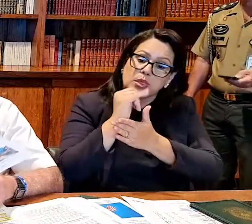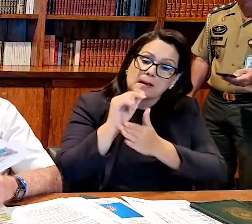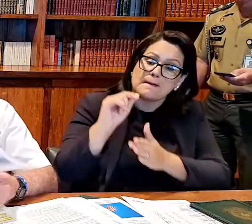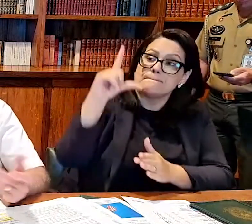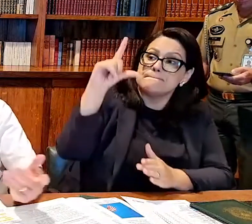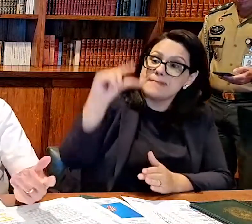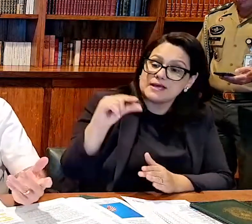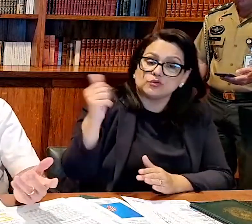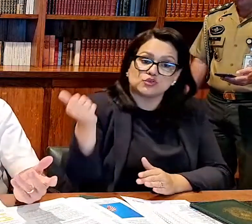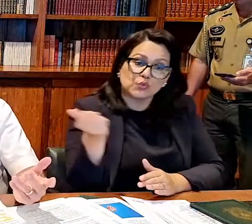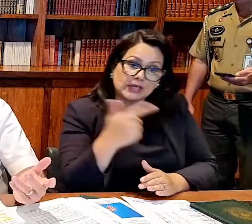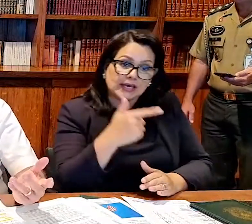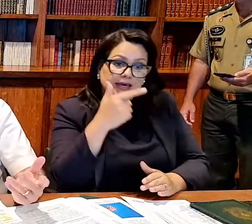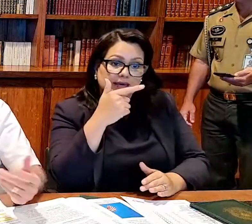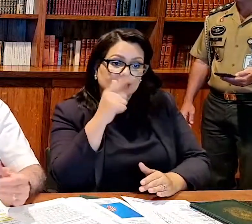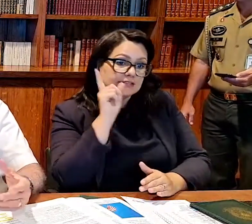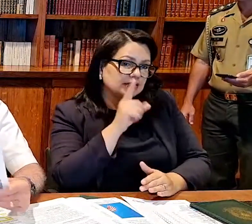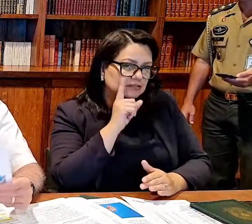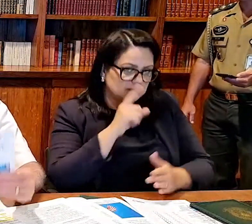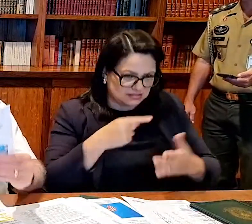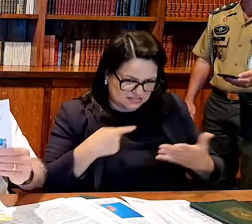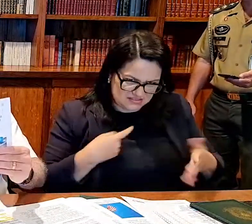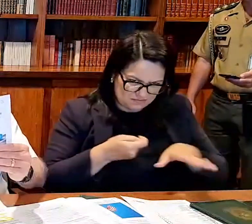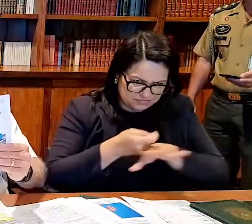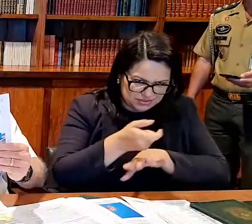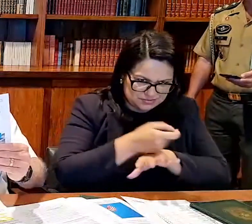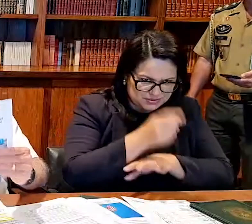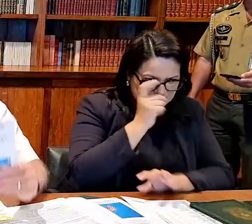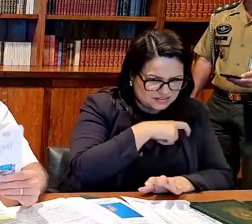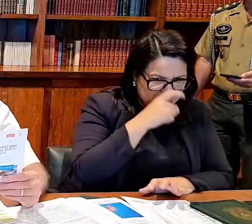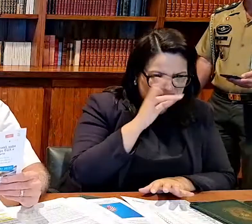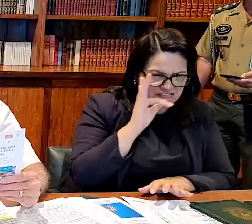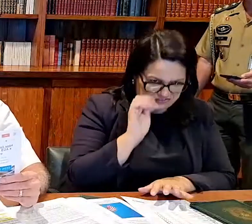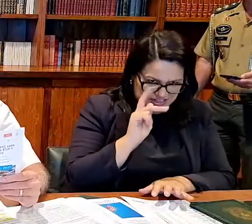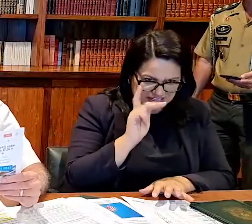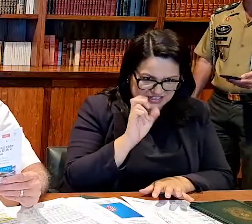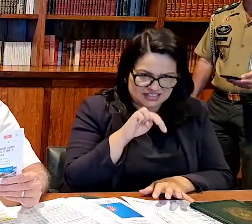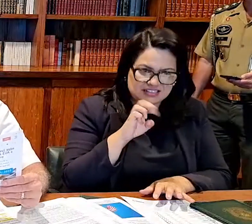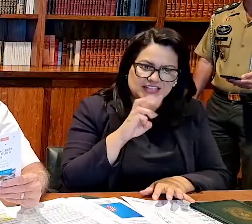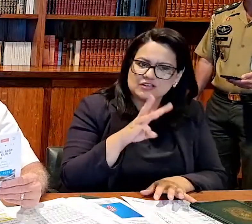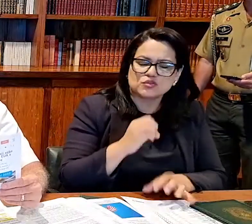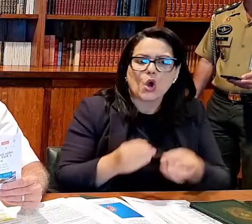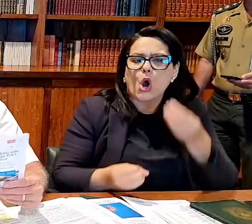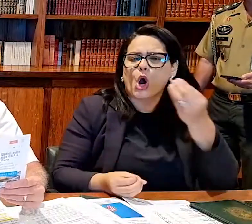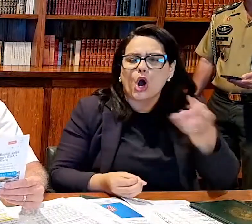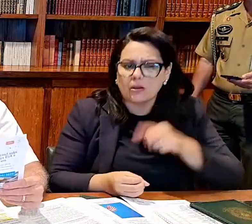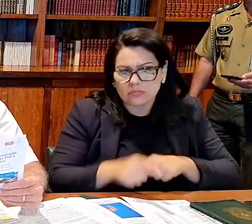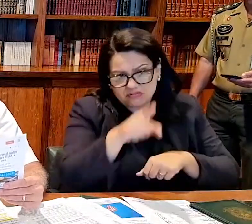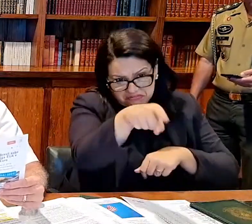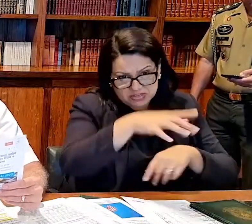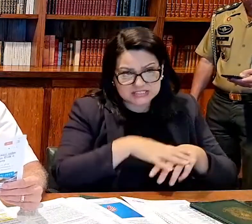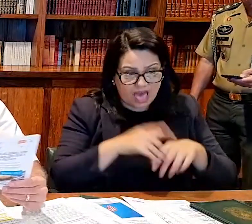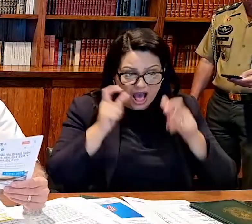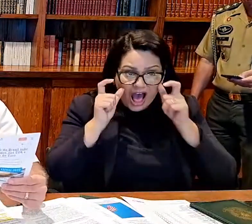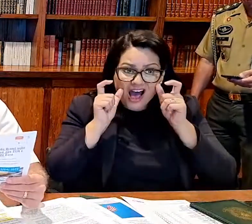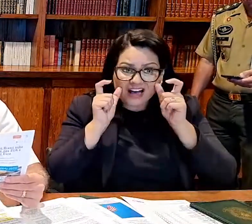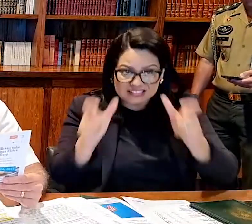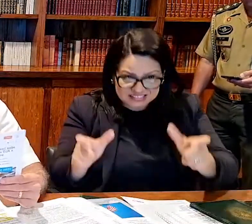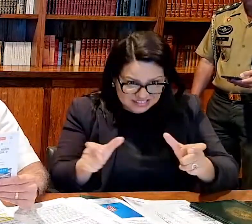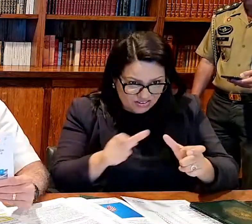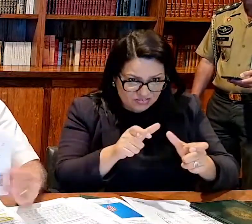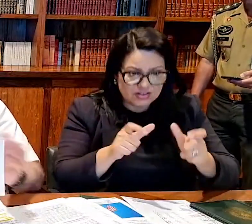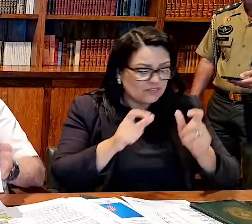euro. Fake news? Agora, como é que se conserta isso aqui? É você dando credibilidade à imprensa que publica a coisa